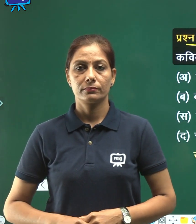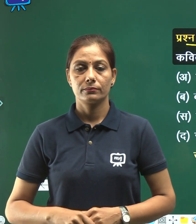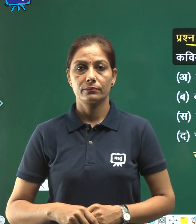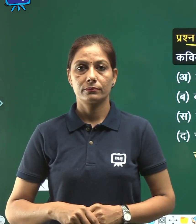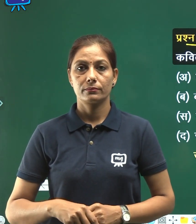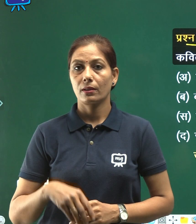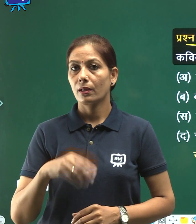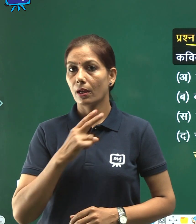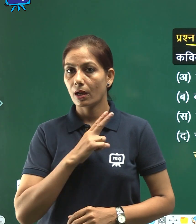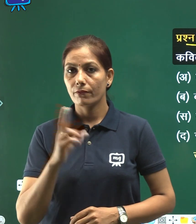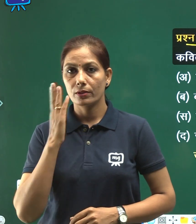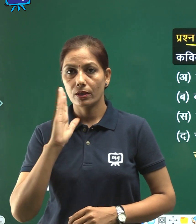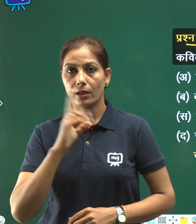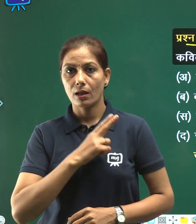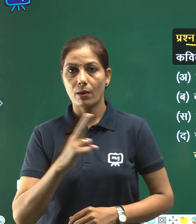कविता के बहाने